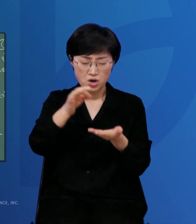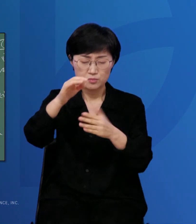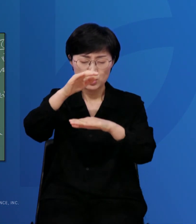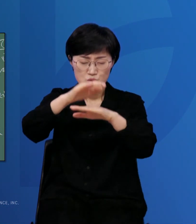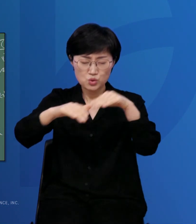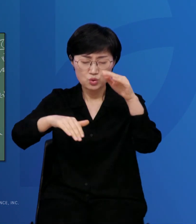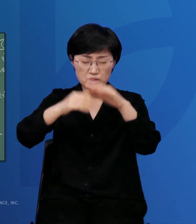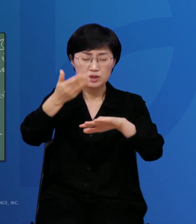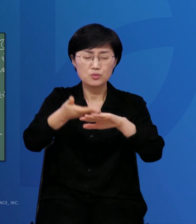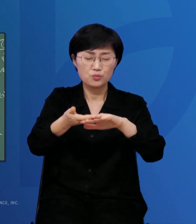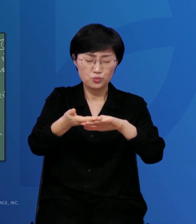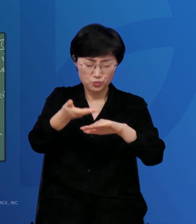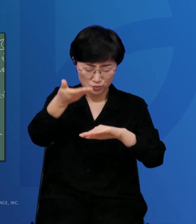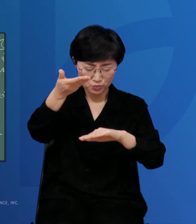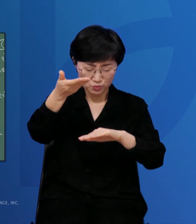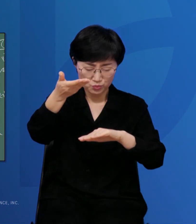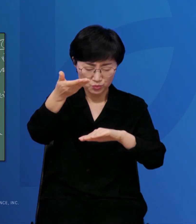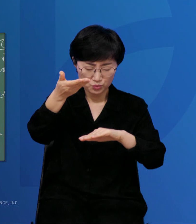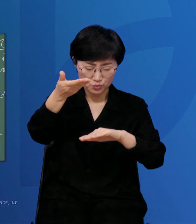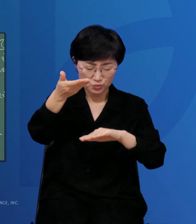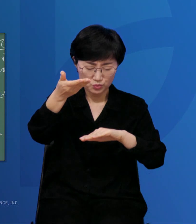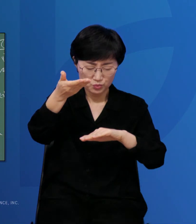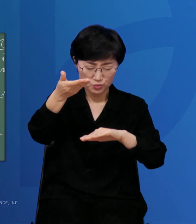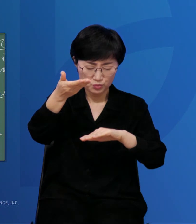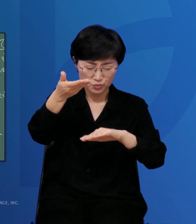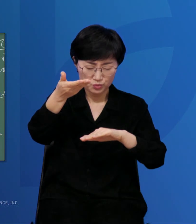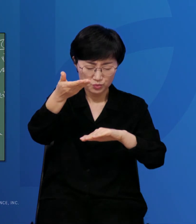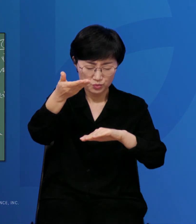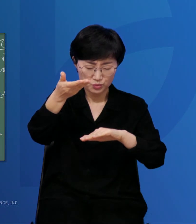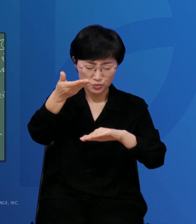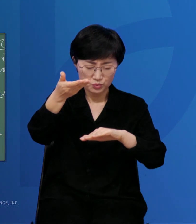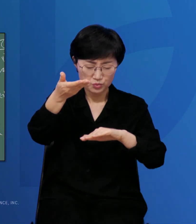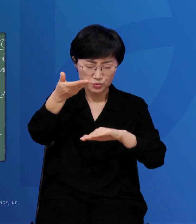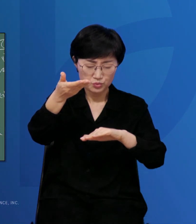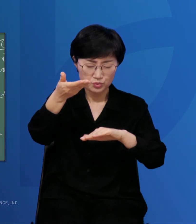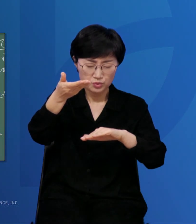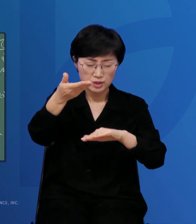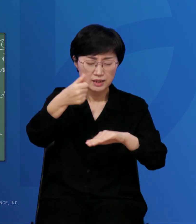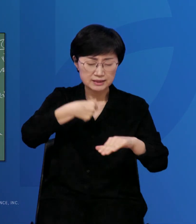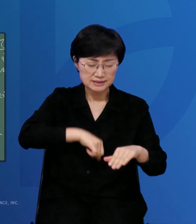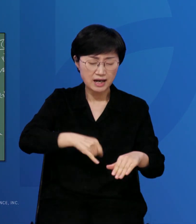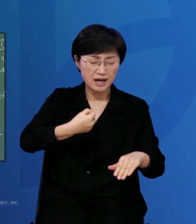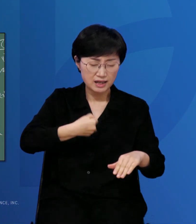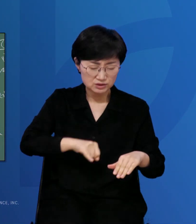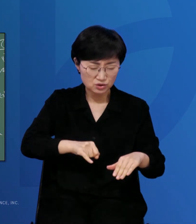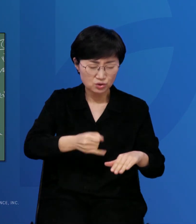손길 위에 그 자녀들 위에